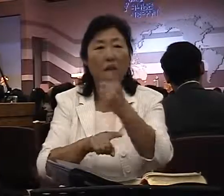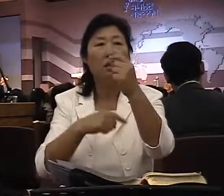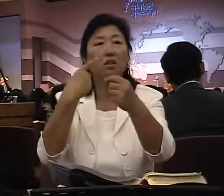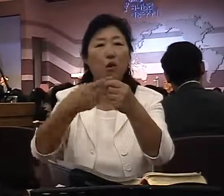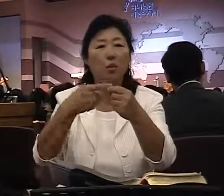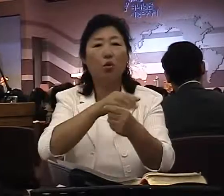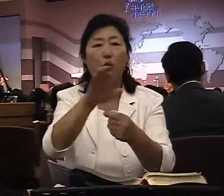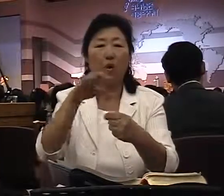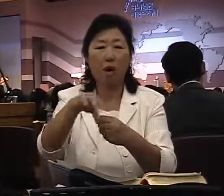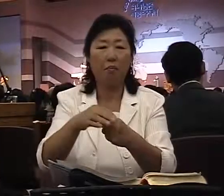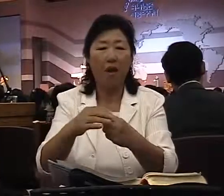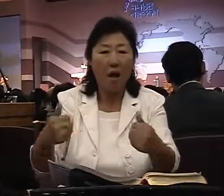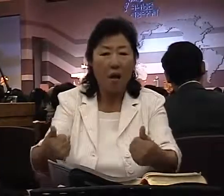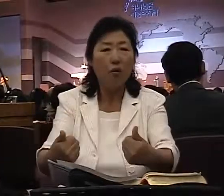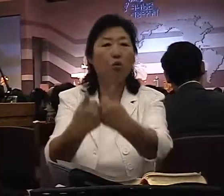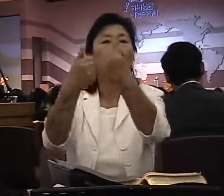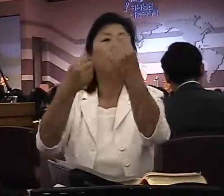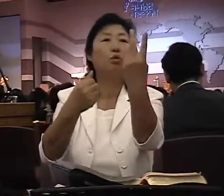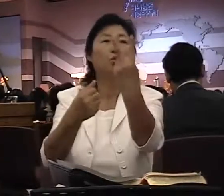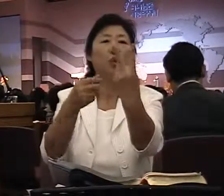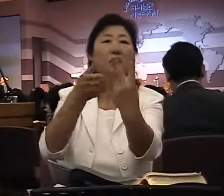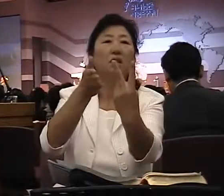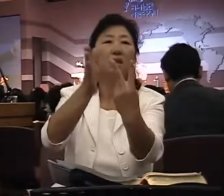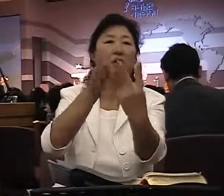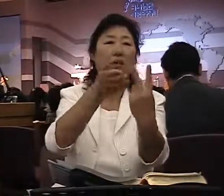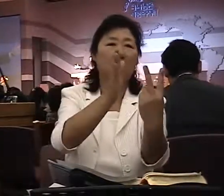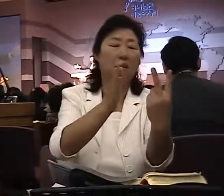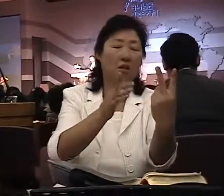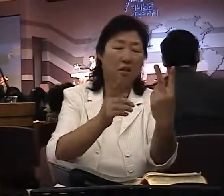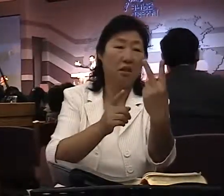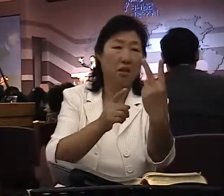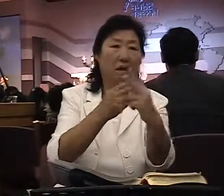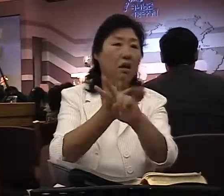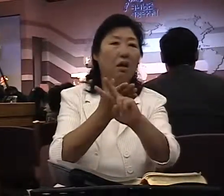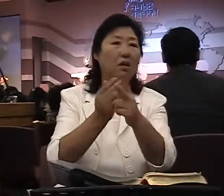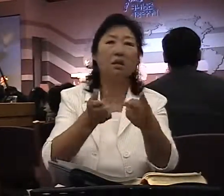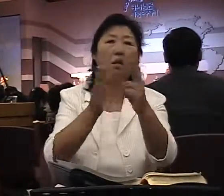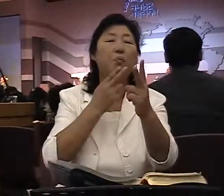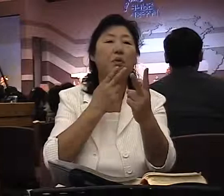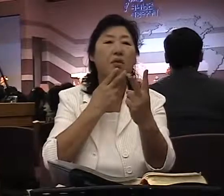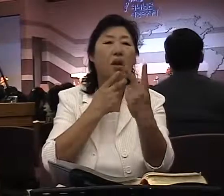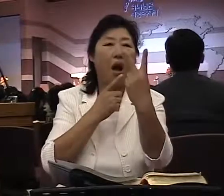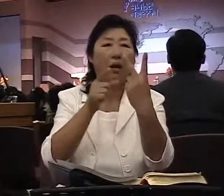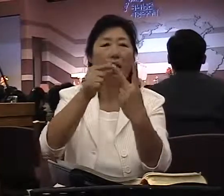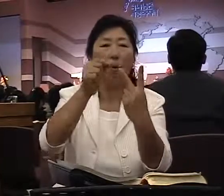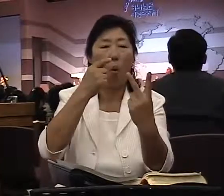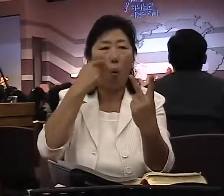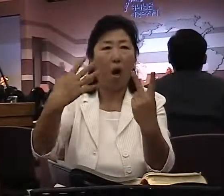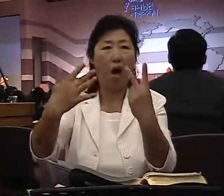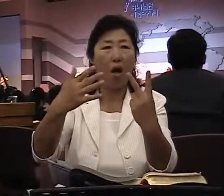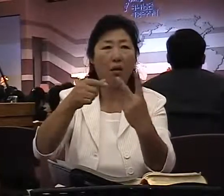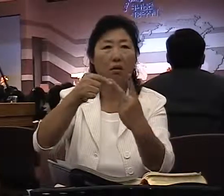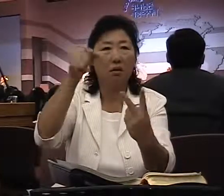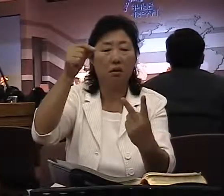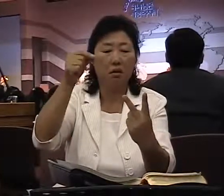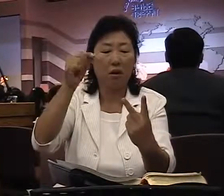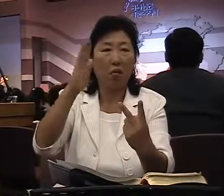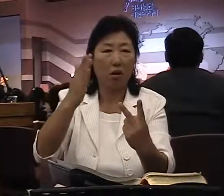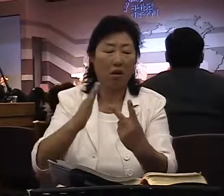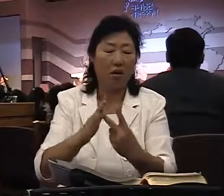앞에 충돌되는 두 길이 있어요. 다른 길이 없어요. 두 길이 있기 때문에 한 길을 확실히 선택해야 됩니다. 둘째 이유는 이 두 길이